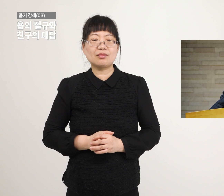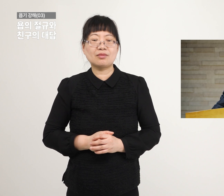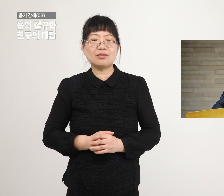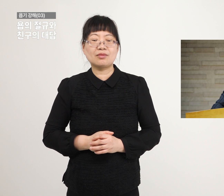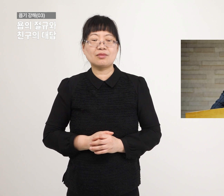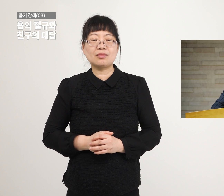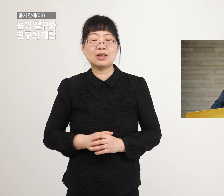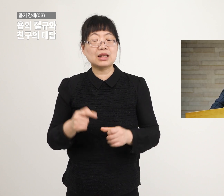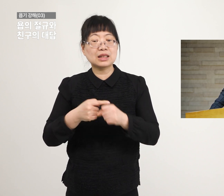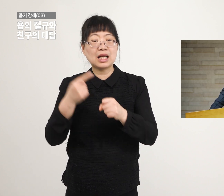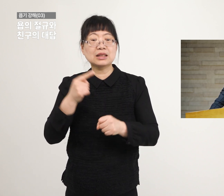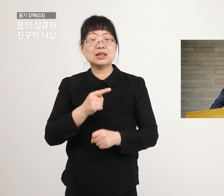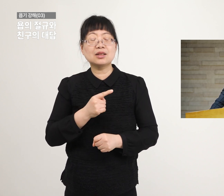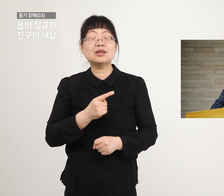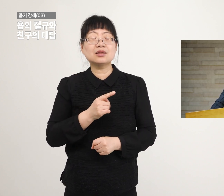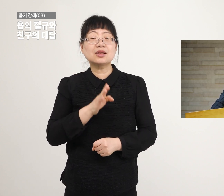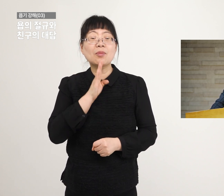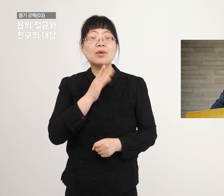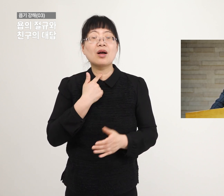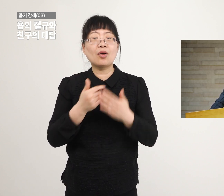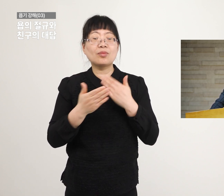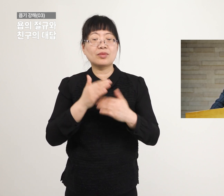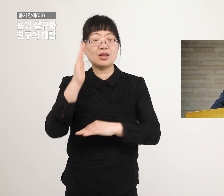작년에 실제 있었던 얘기 하나를